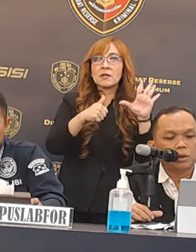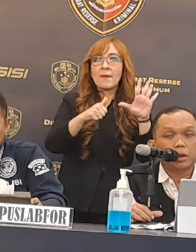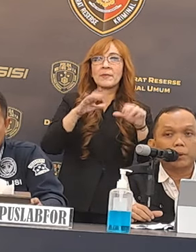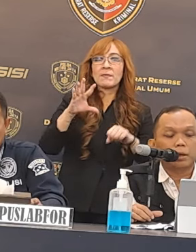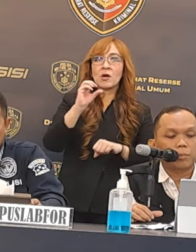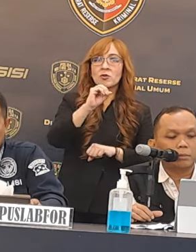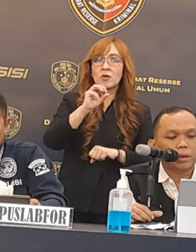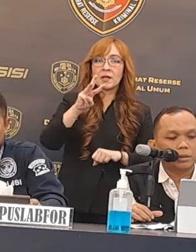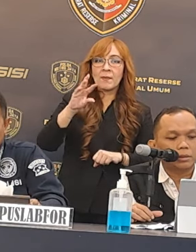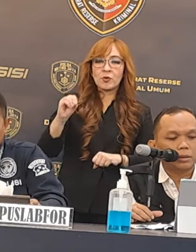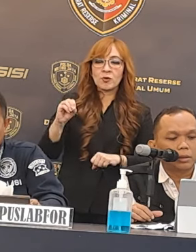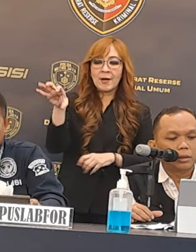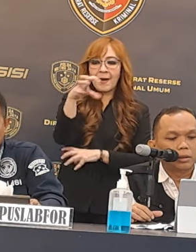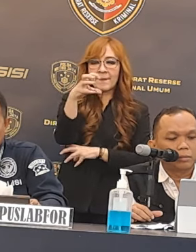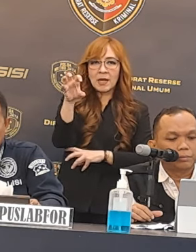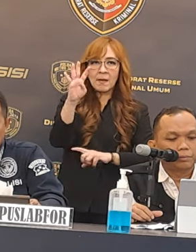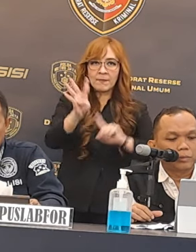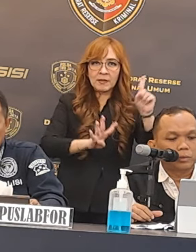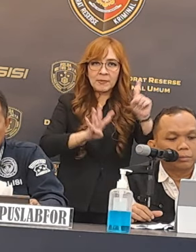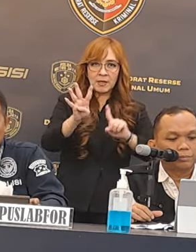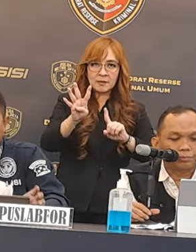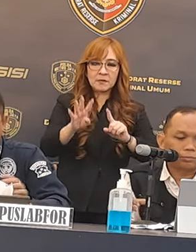A14-2024-0127-16-0030, kamera 14.